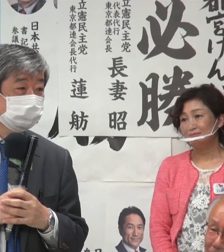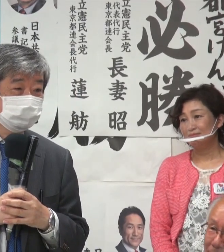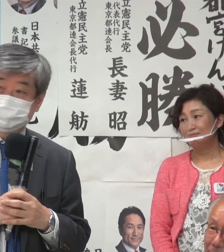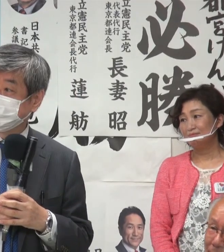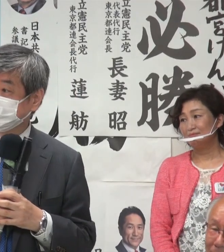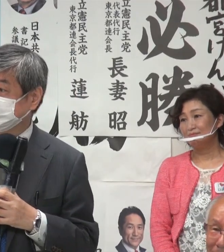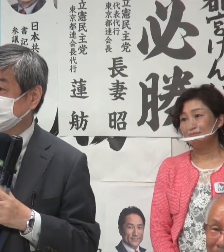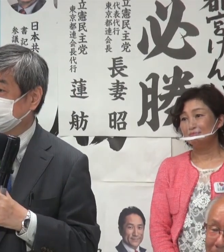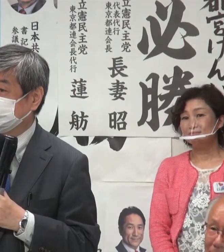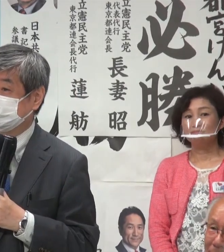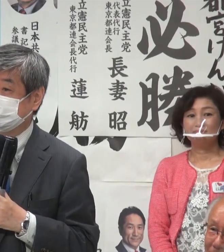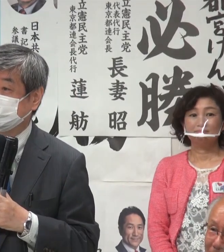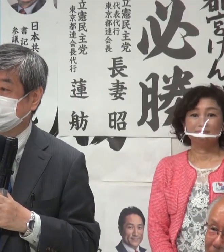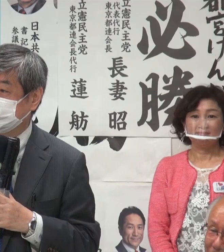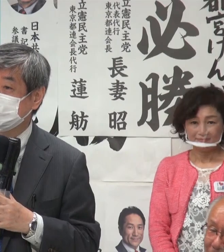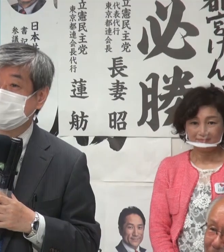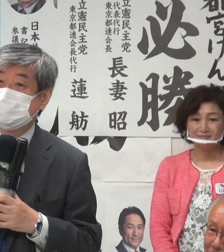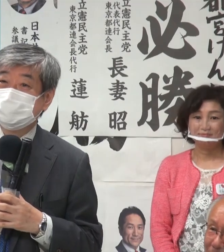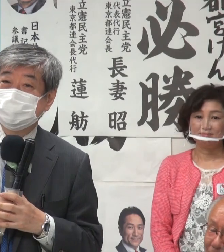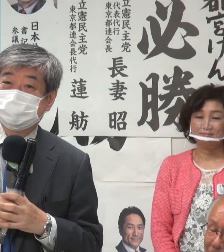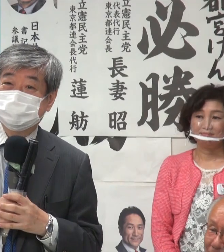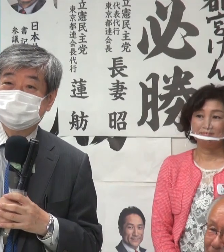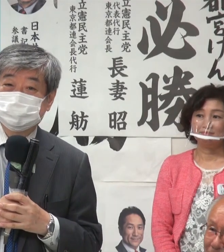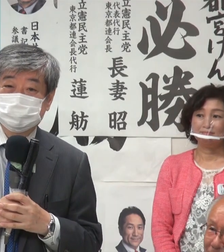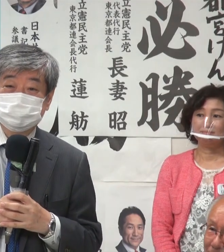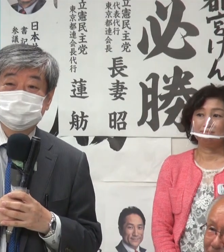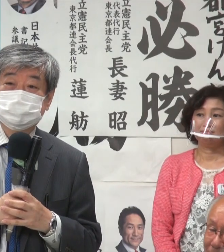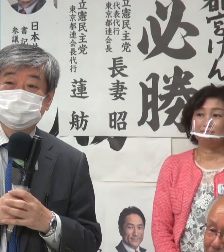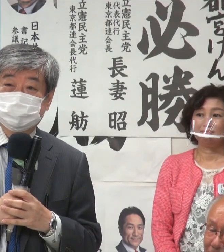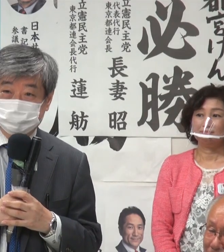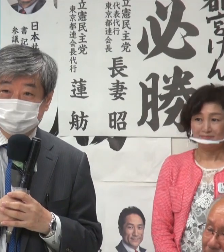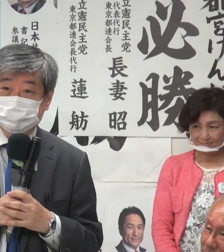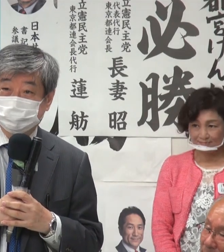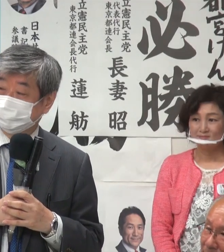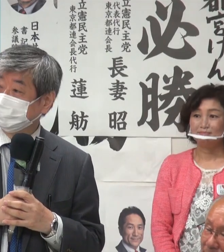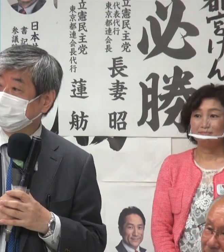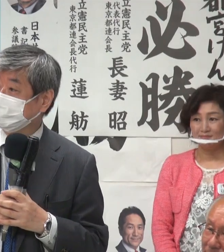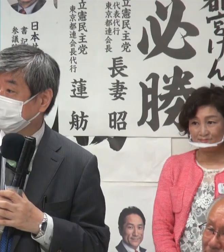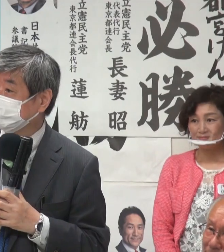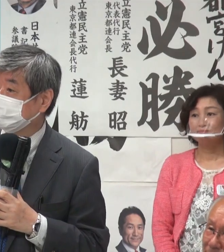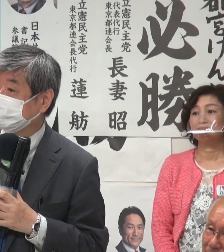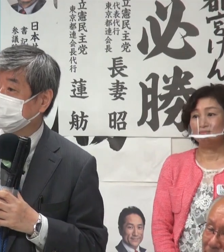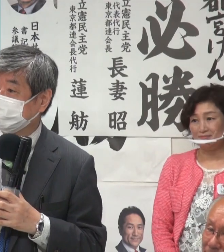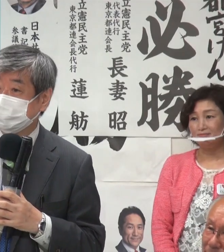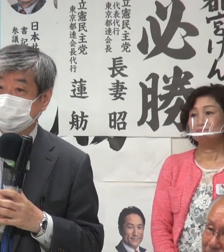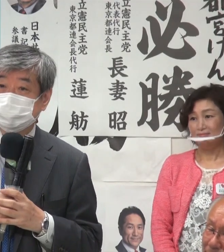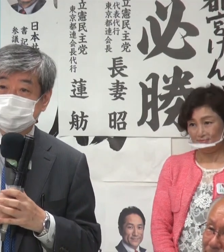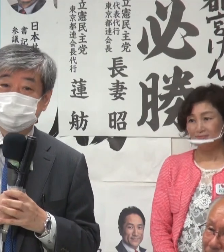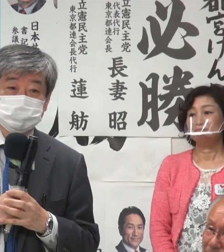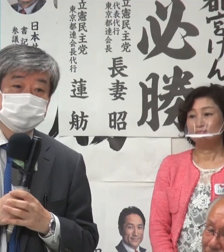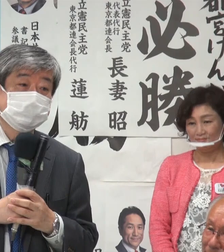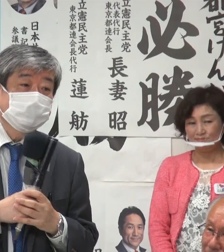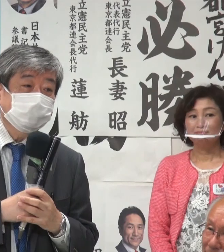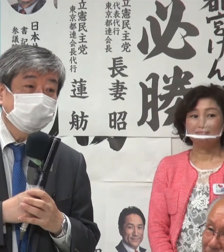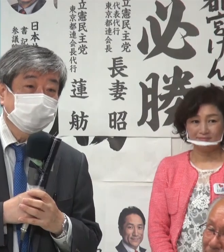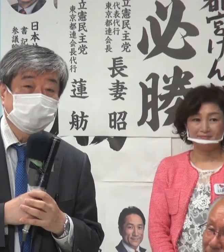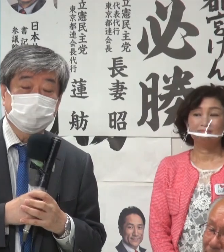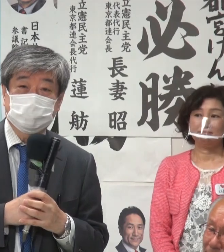で記者さんにいろいろ取材させていただいて、各社の出口調査を大体聞かせてもらって、ほぼ全